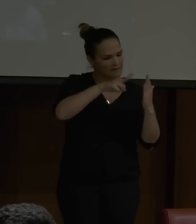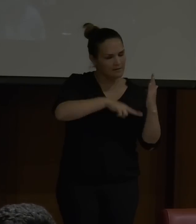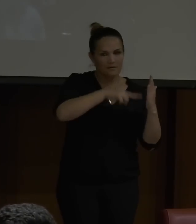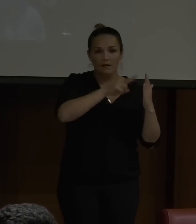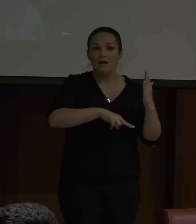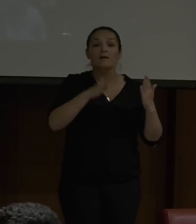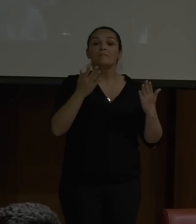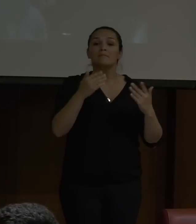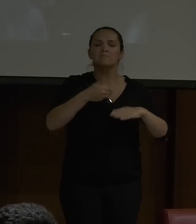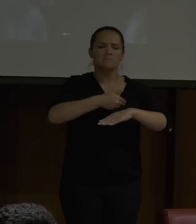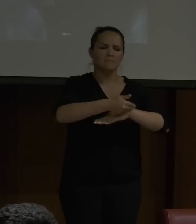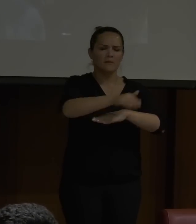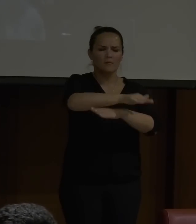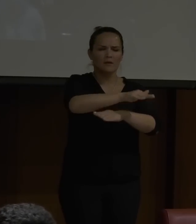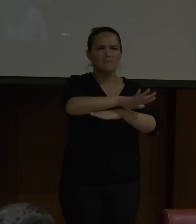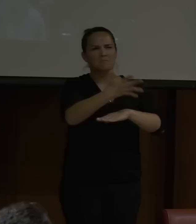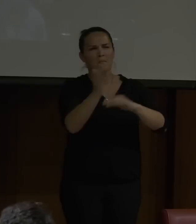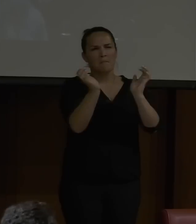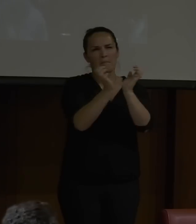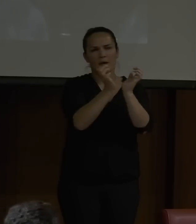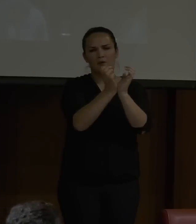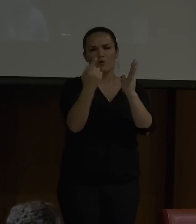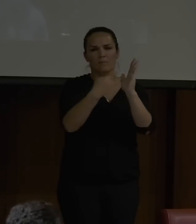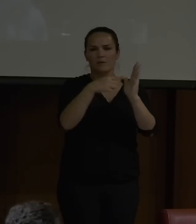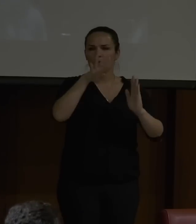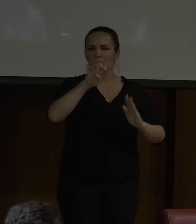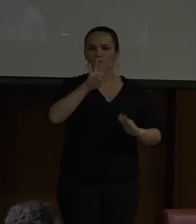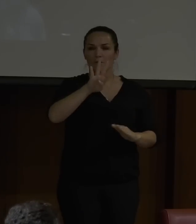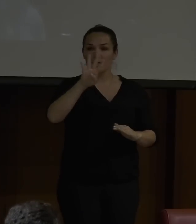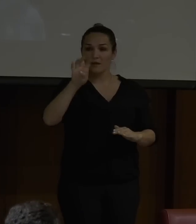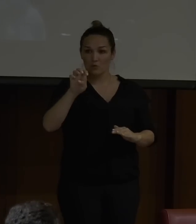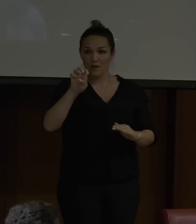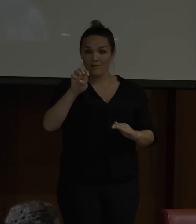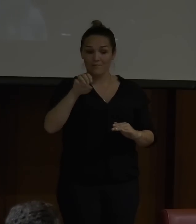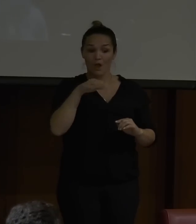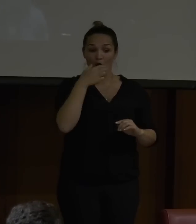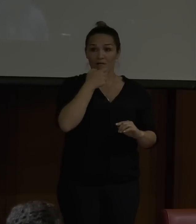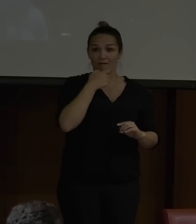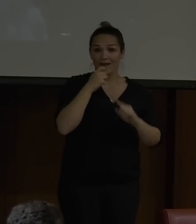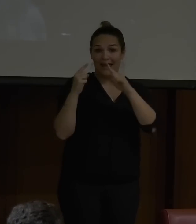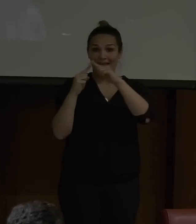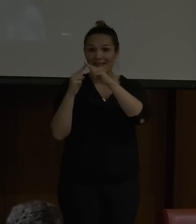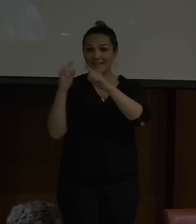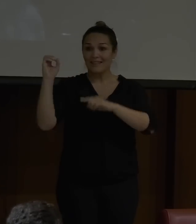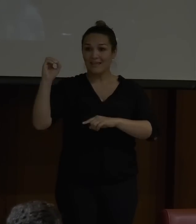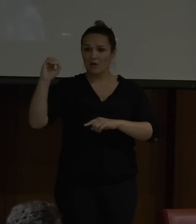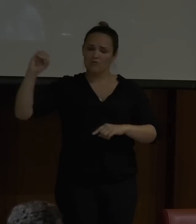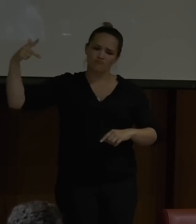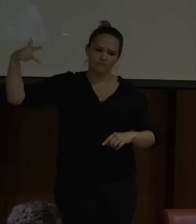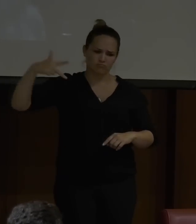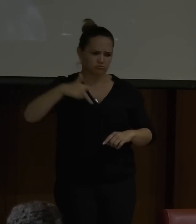Algo pasó. Una tarde, a mediados de mayo de 1949, su tío Laureano Duarte llegó a Atonuevo en su búsqueda. Le